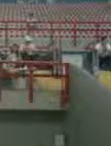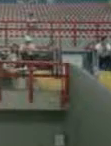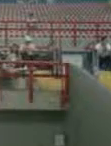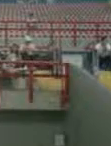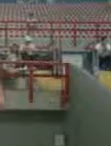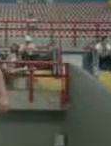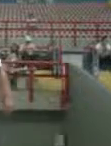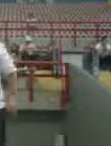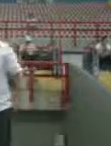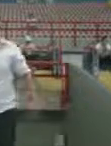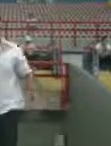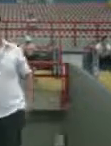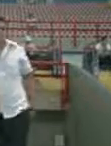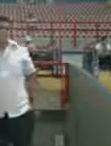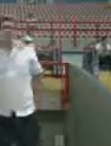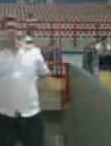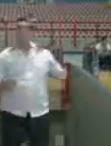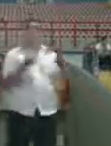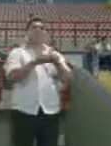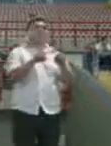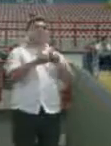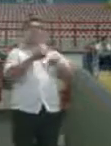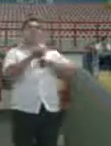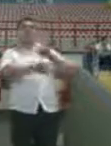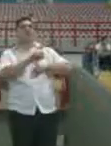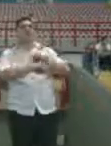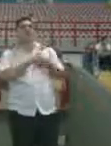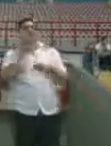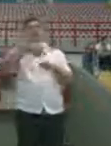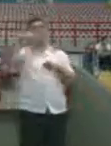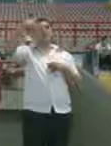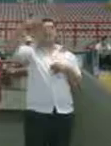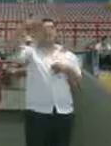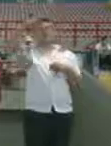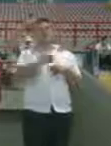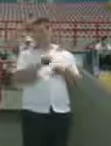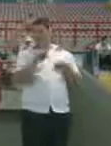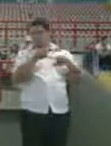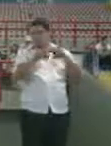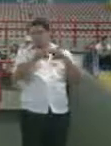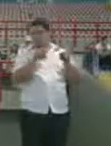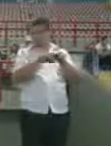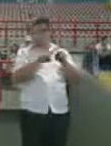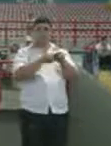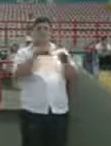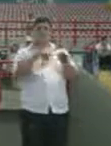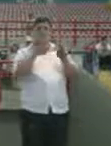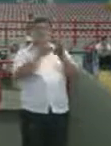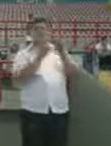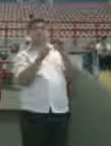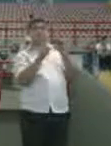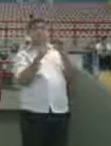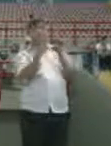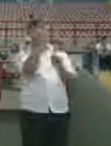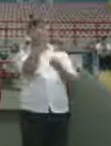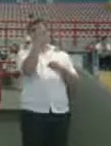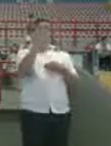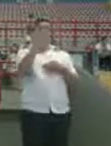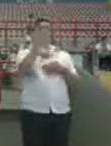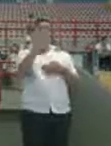principal componente que poderia retirar esse excesso de carbono da atmosfera. Carbono esse que teve um aumento a partir das